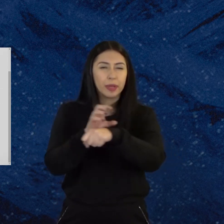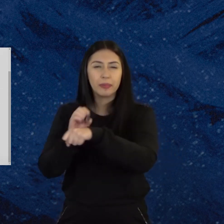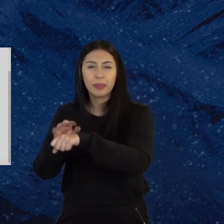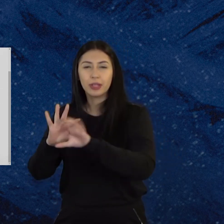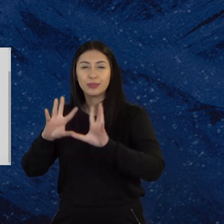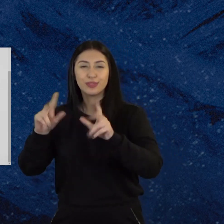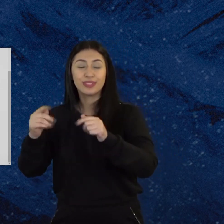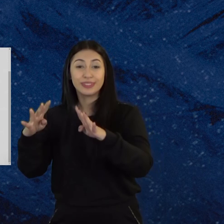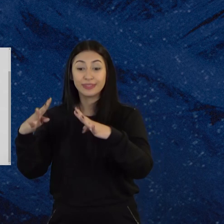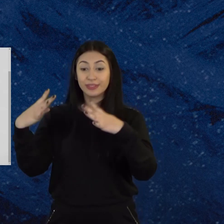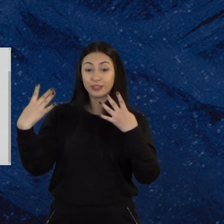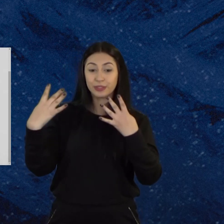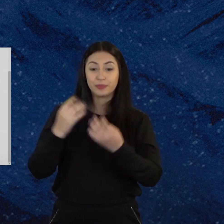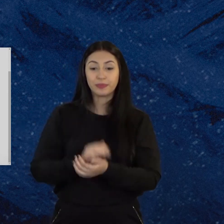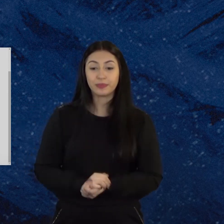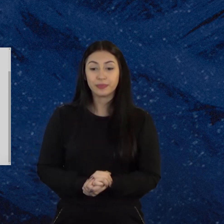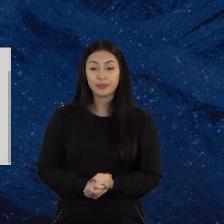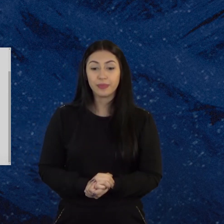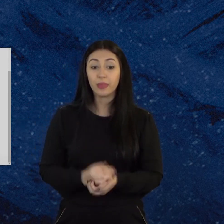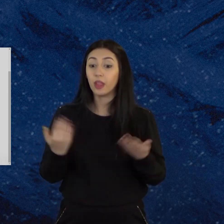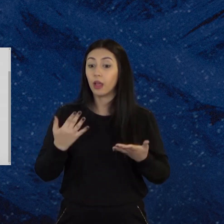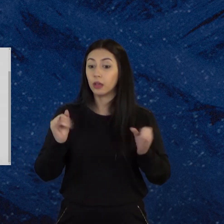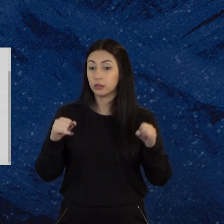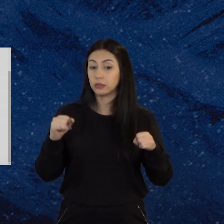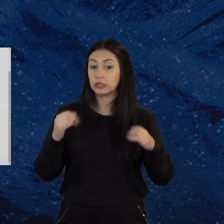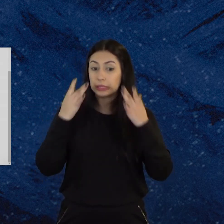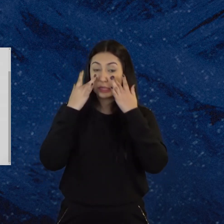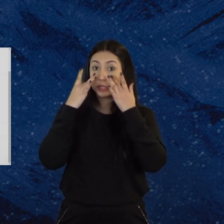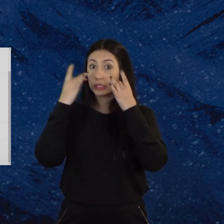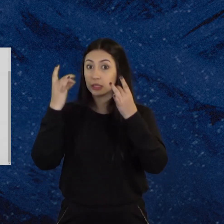assistirem. Agora sim, ó, atenção.